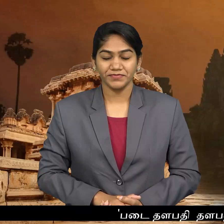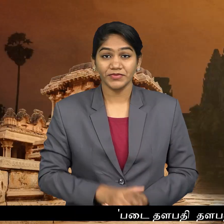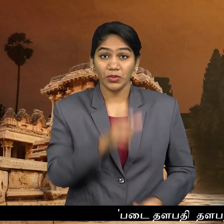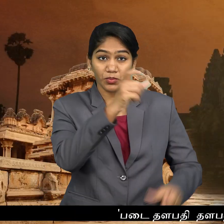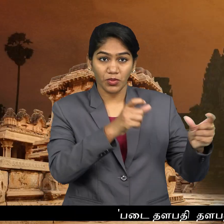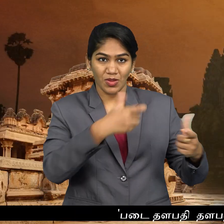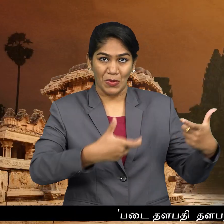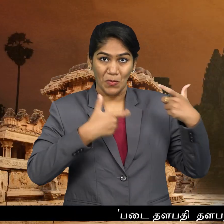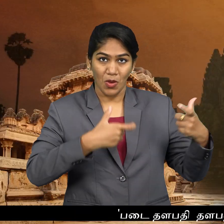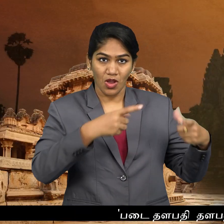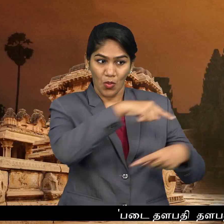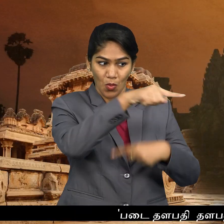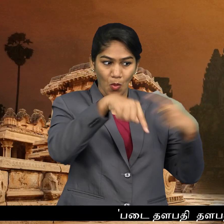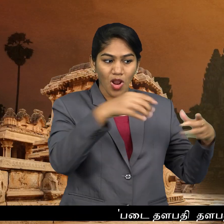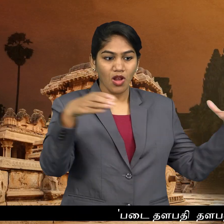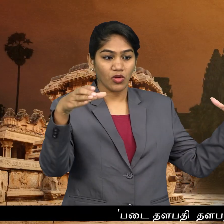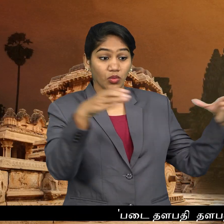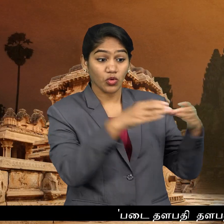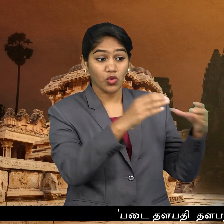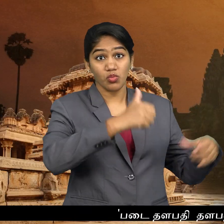படை தளபதி தளபதிகள்